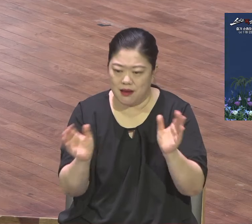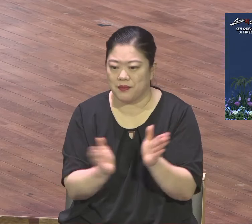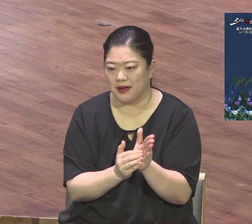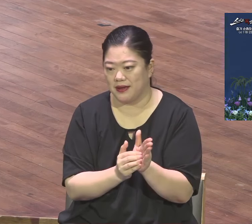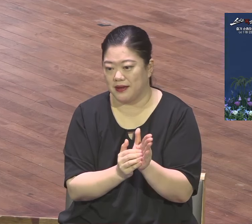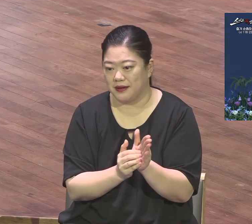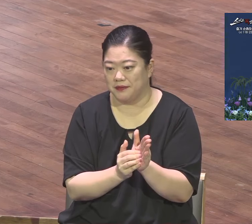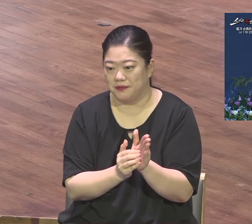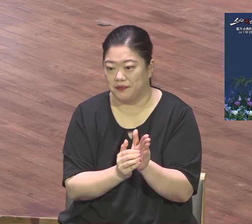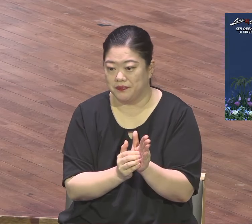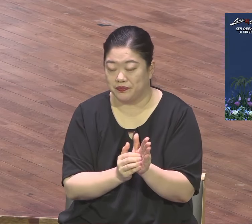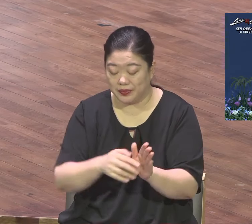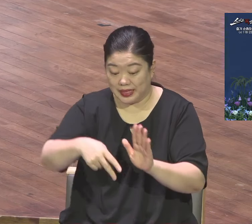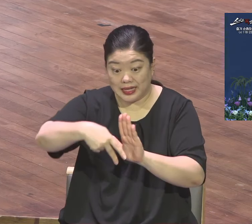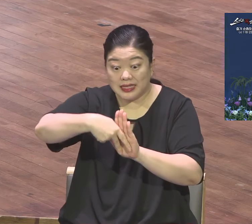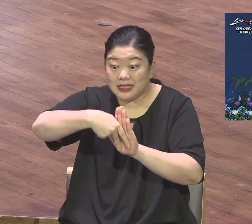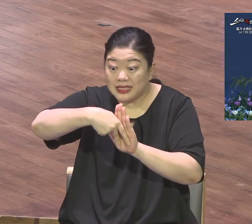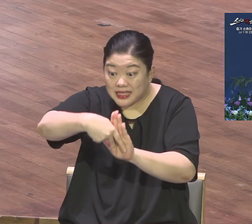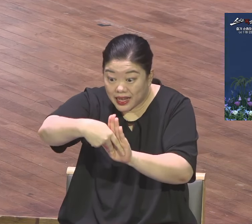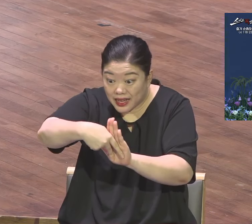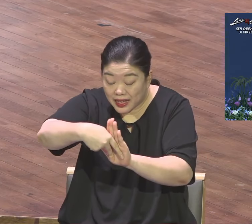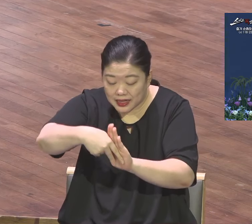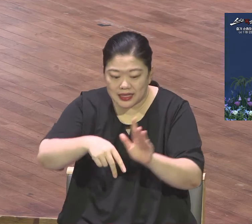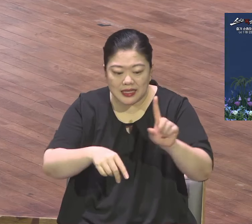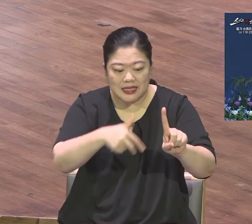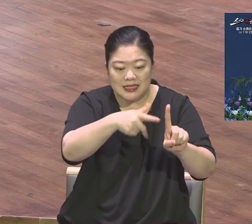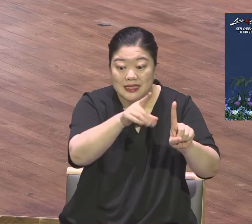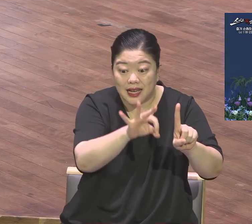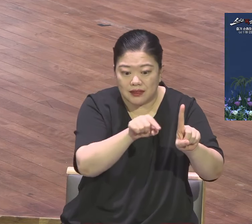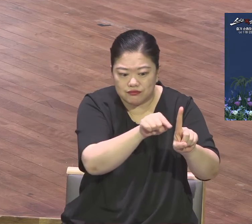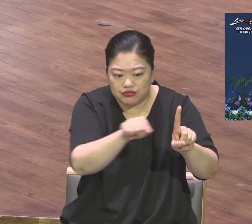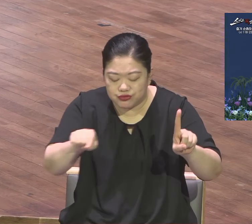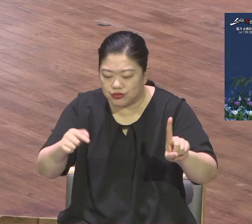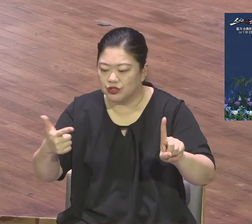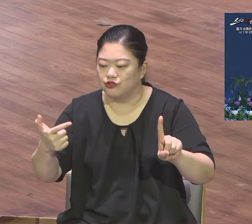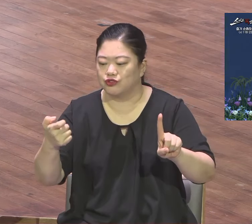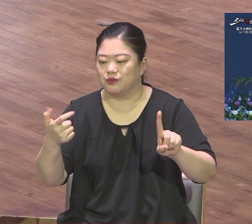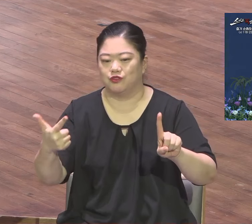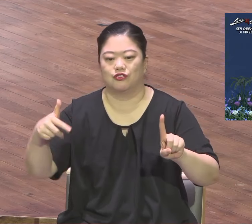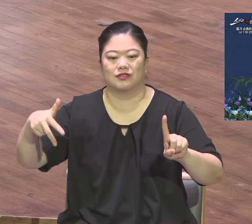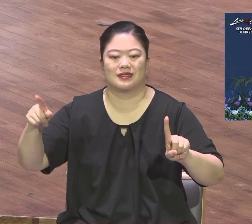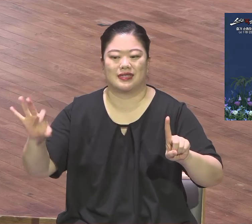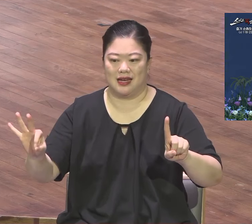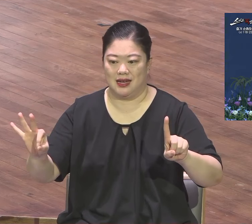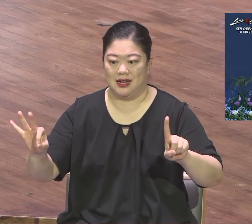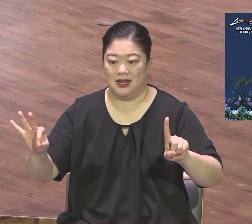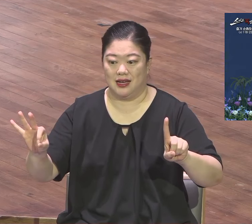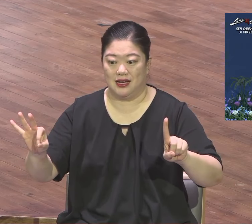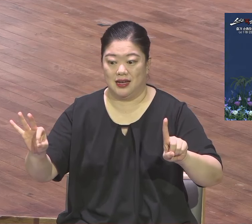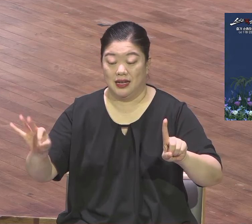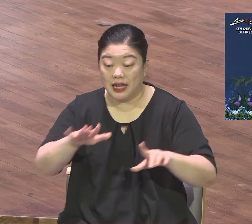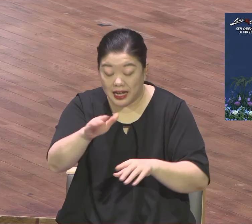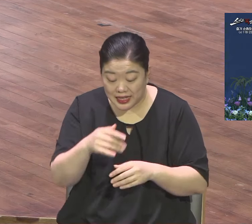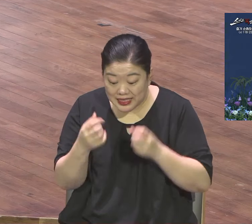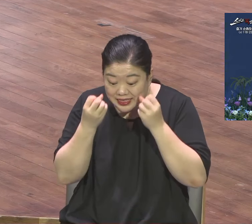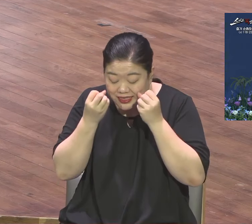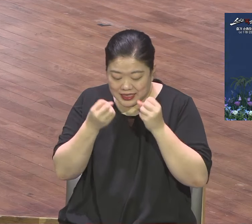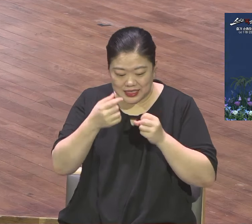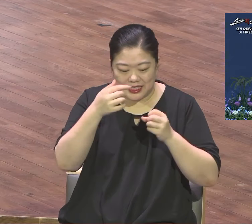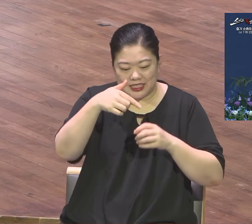이사야서는 전체가 66장으로 되어 있어요. 66장. 그러니까 신구약이